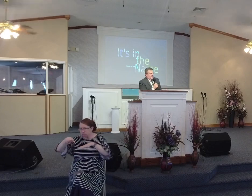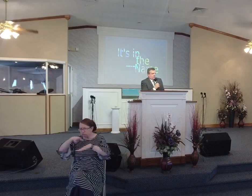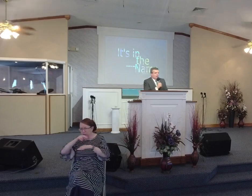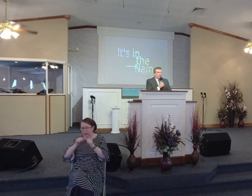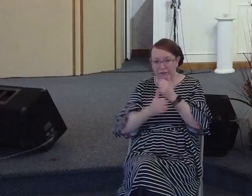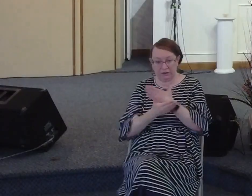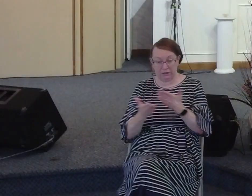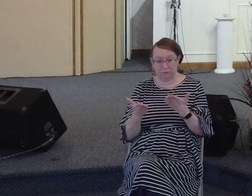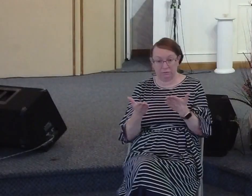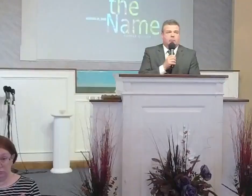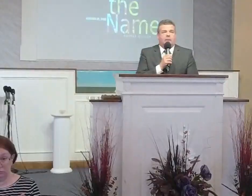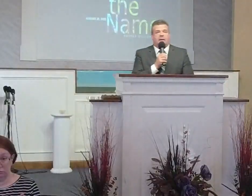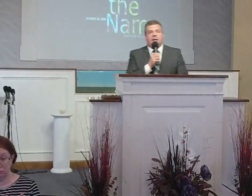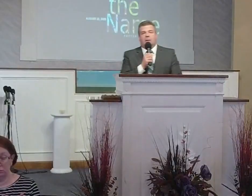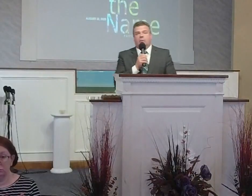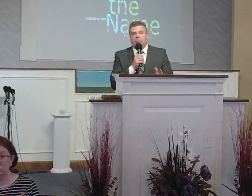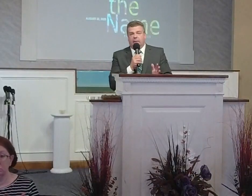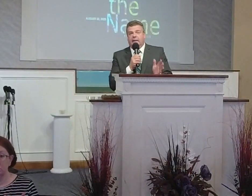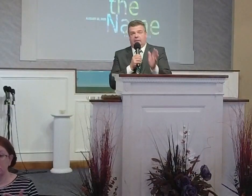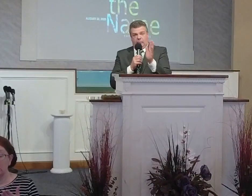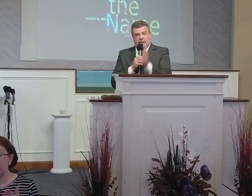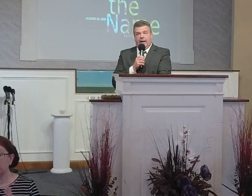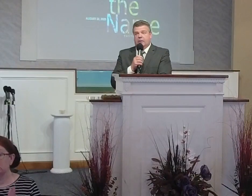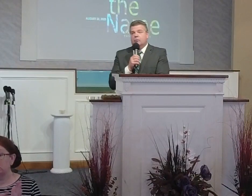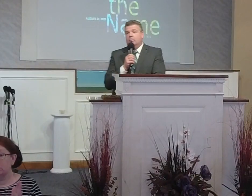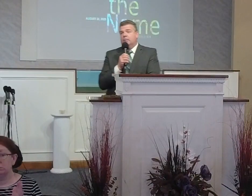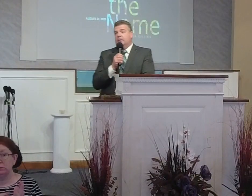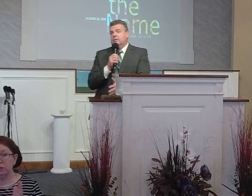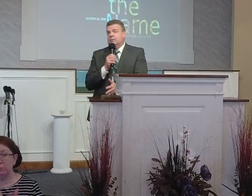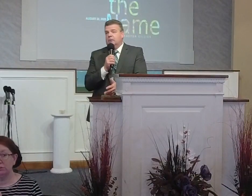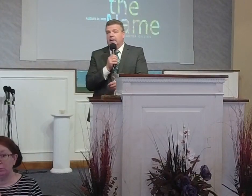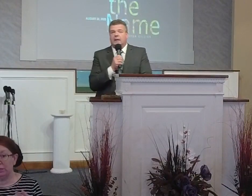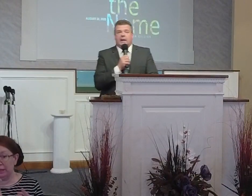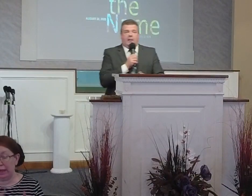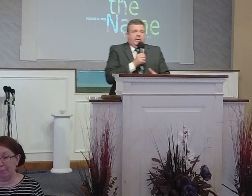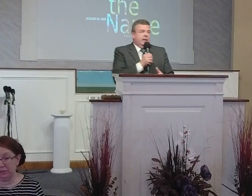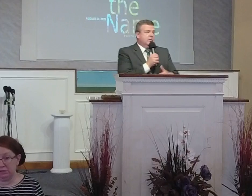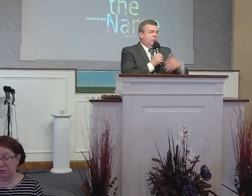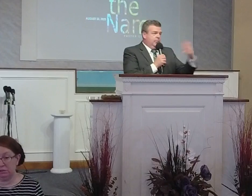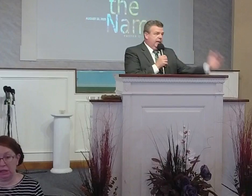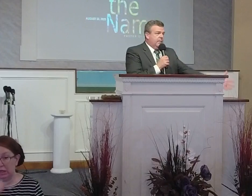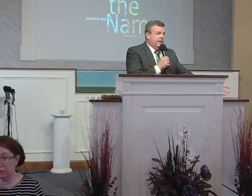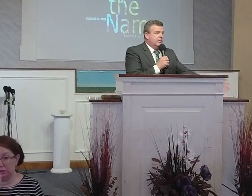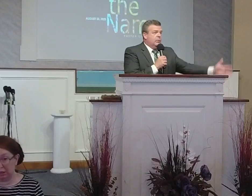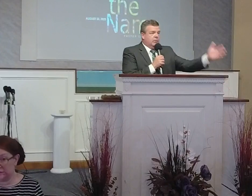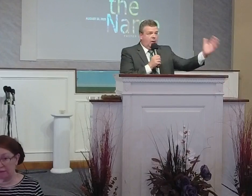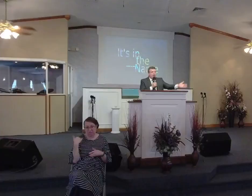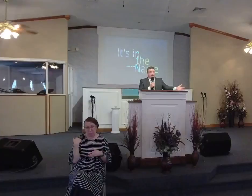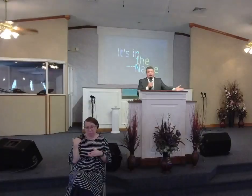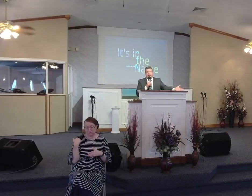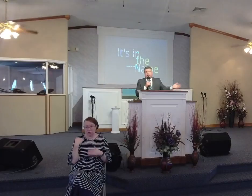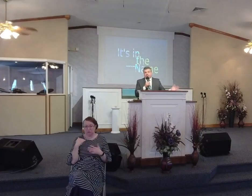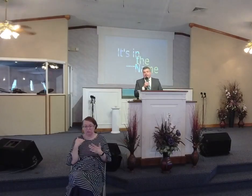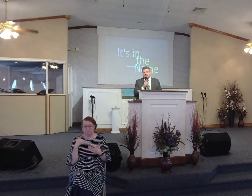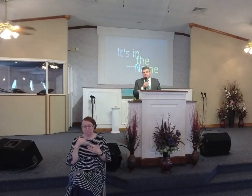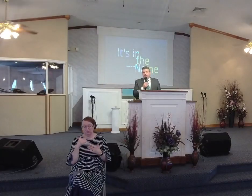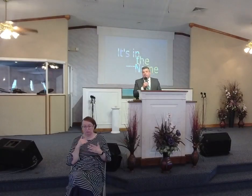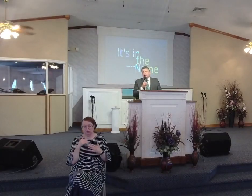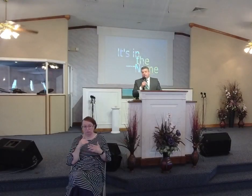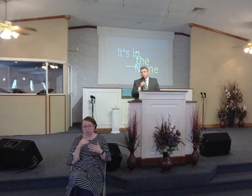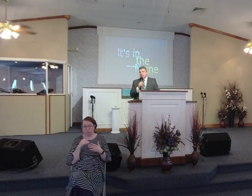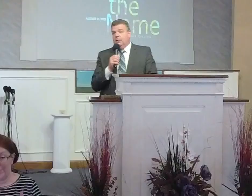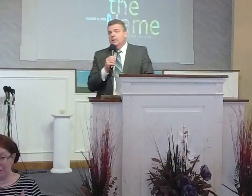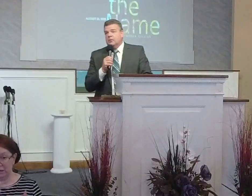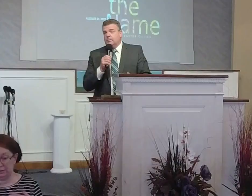todo. Que no, ¿sabes qué? Nosotros nos metemos en muchos problemas por el pecado y